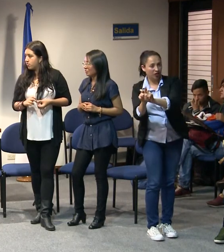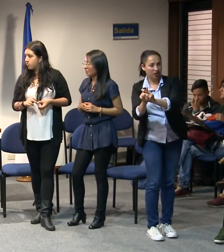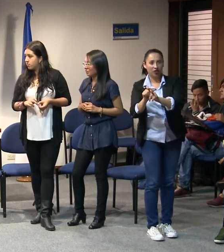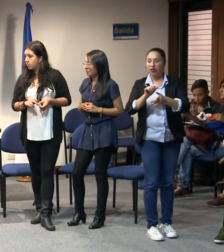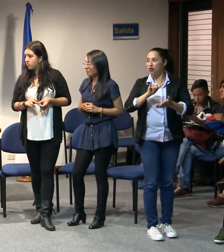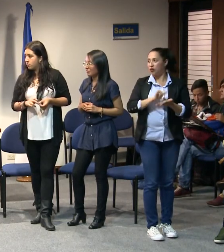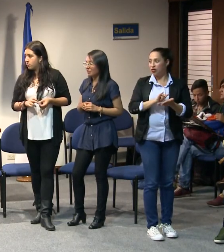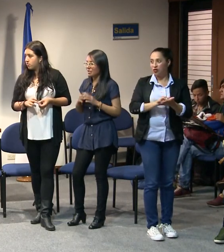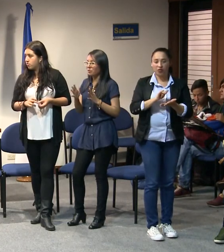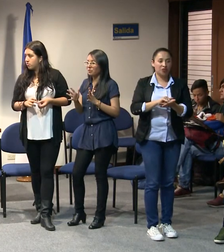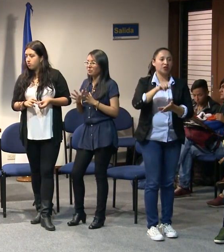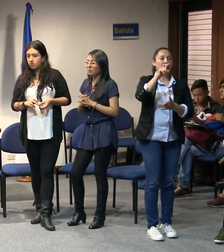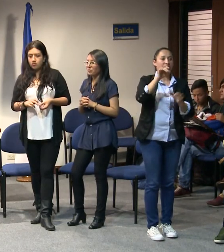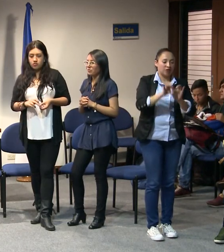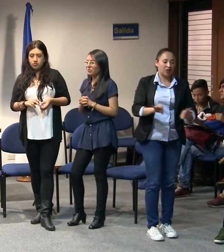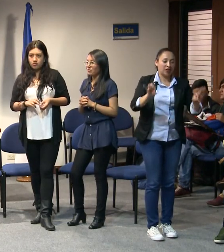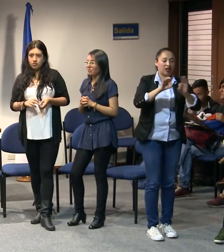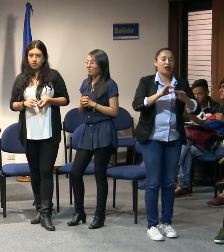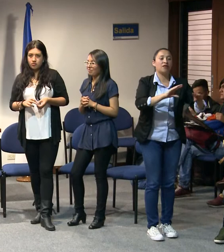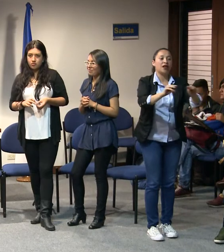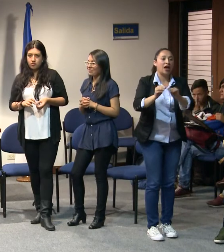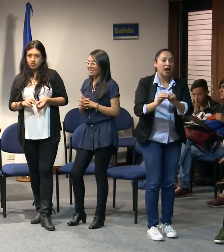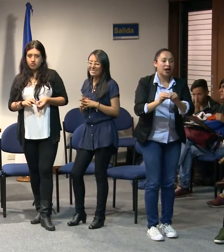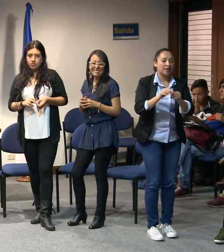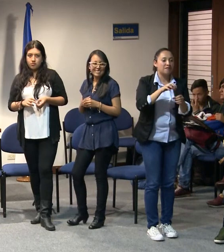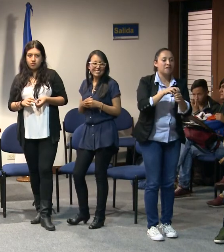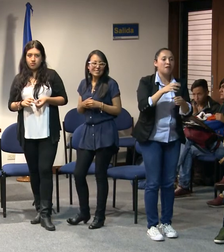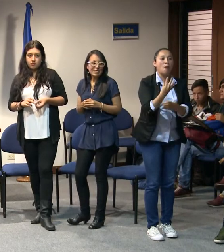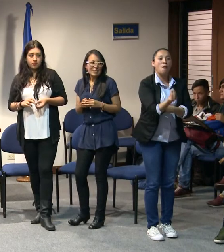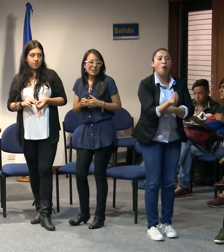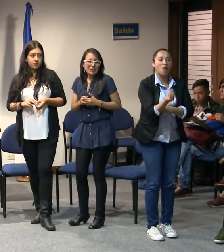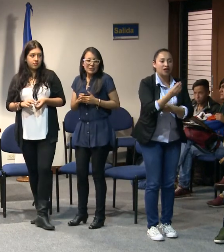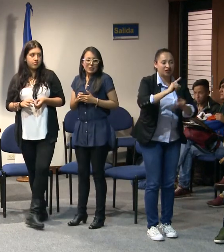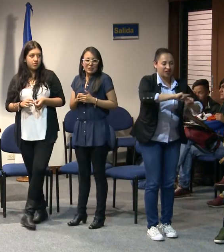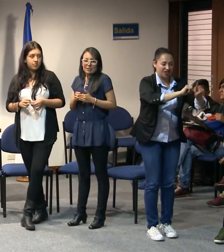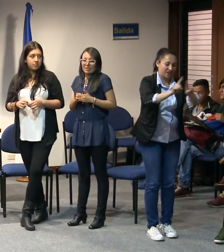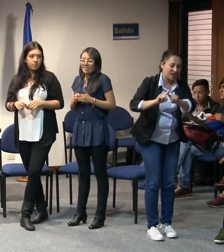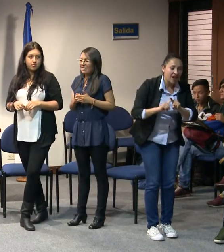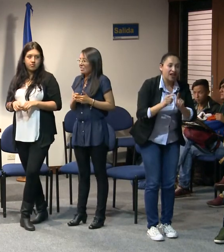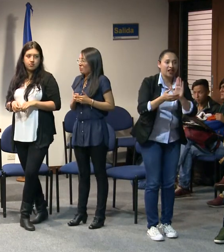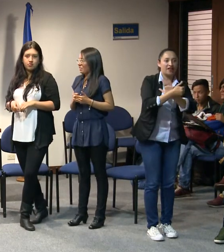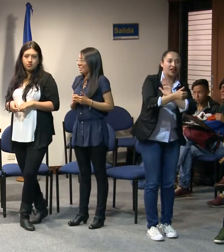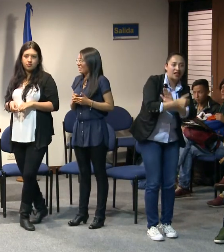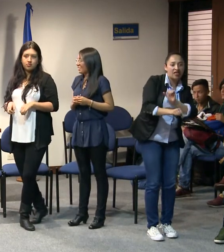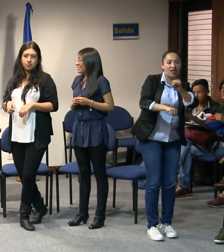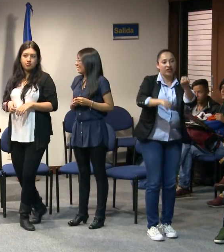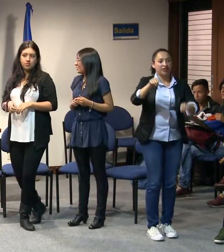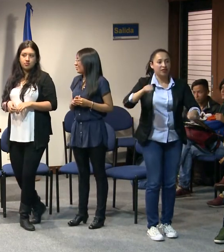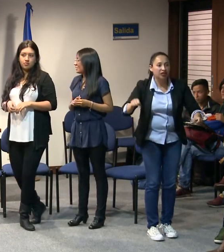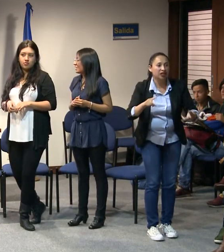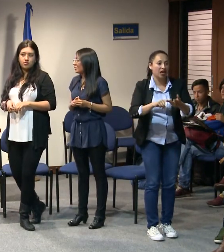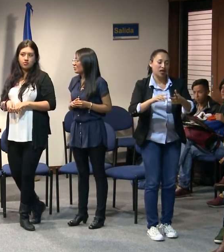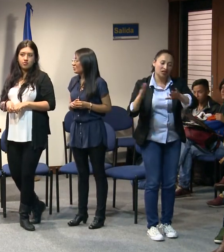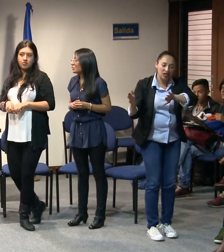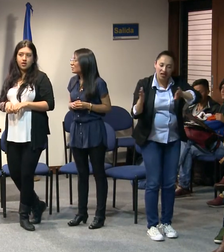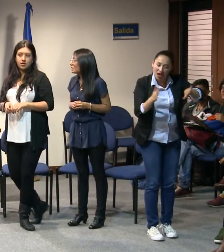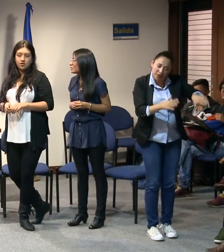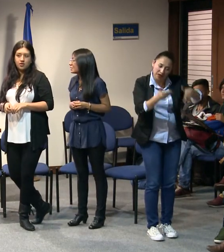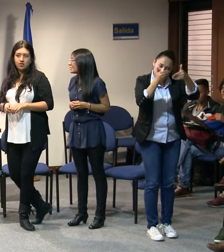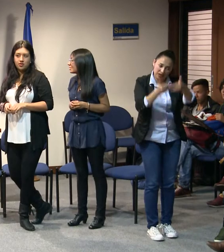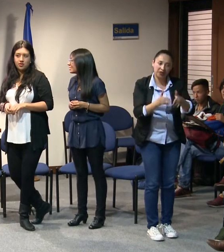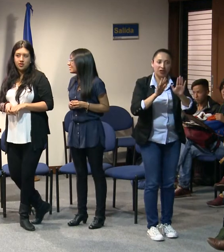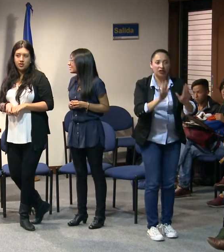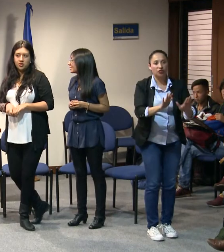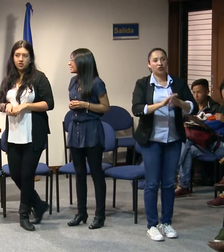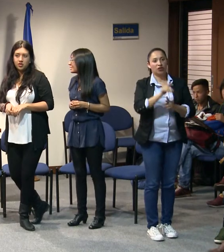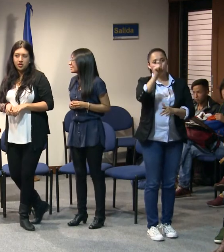que se tiene que hablar de una población diversa, de las capacidades que tienen las personas, de las habilidades, dejando aparte la discapacidad